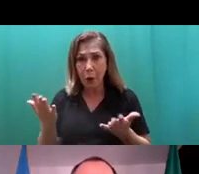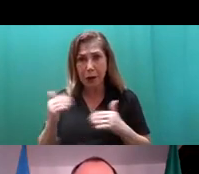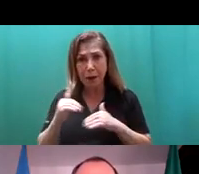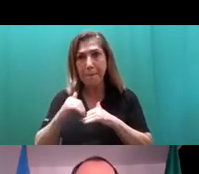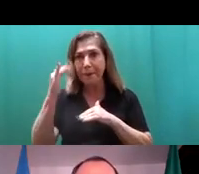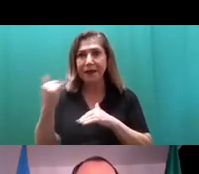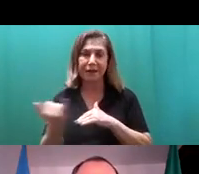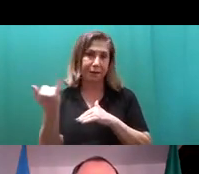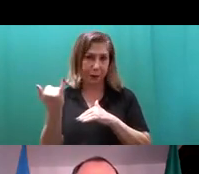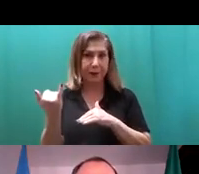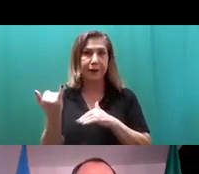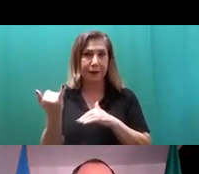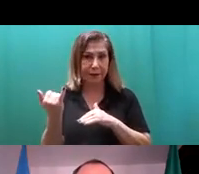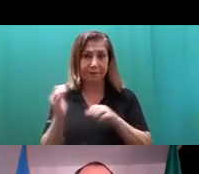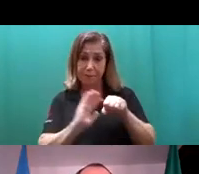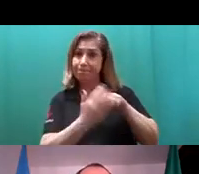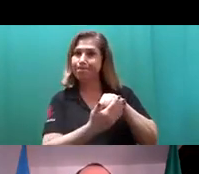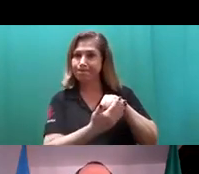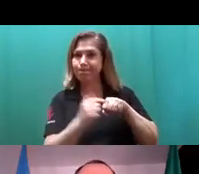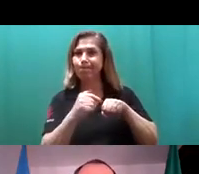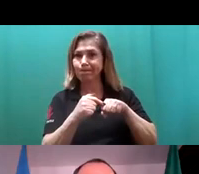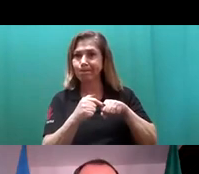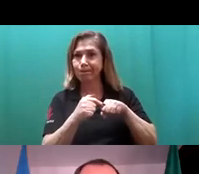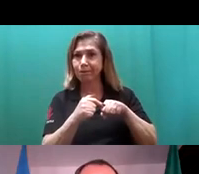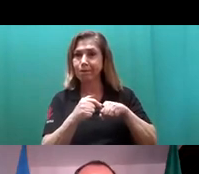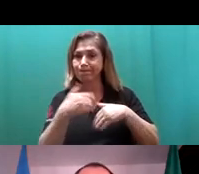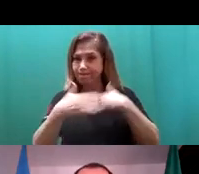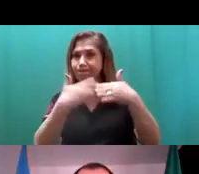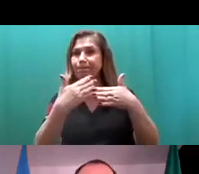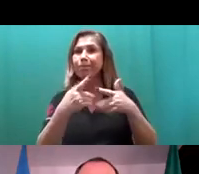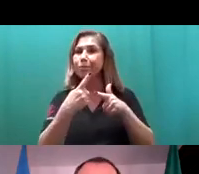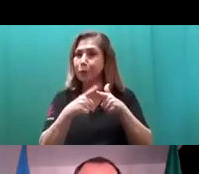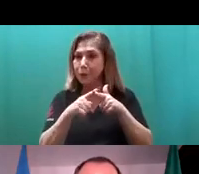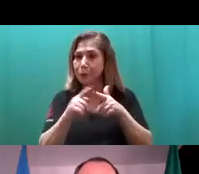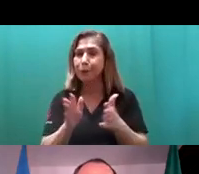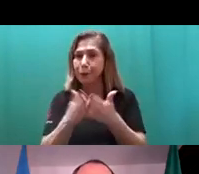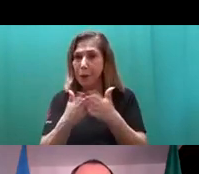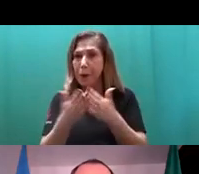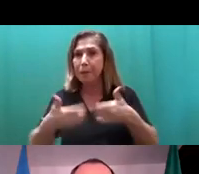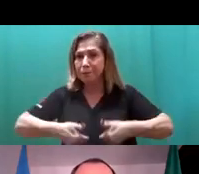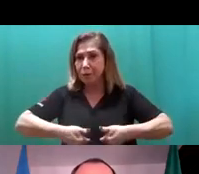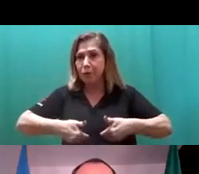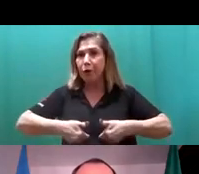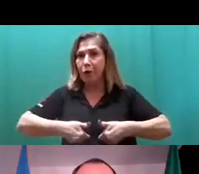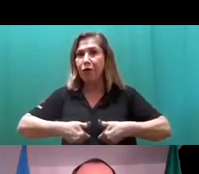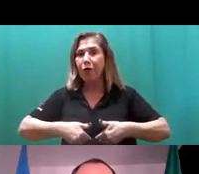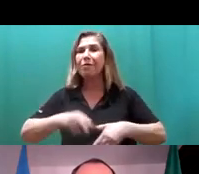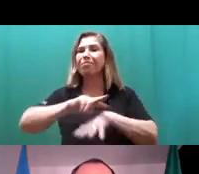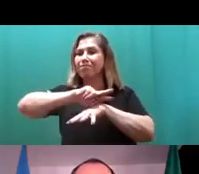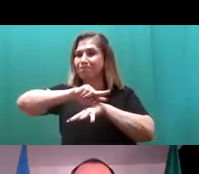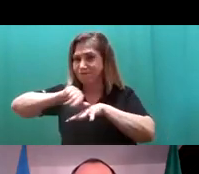Sim? Depois da pandemia, a pandemia gerou mais pobreza, gerou fome em muitos casos.